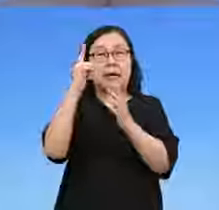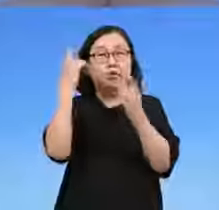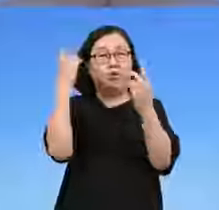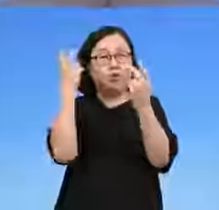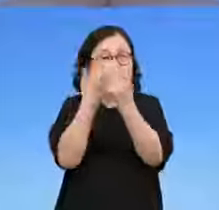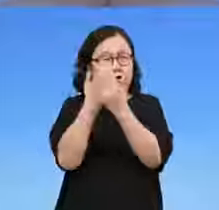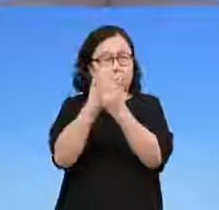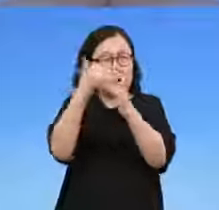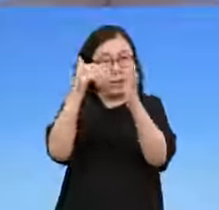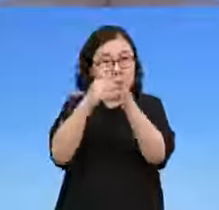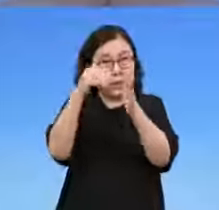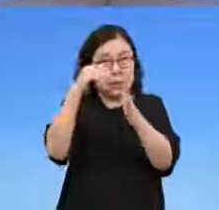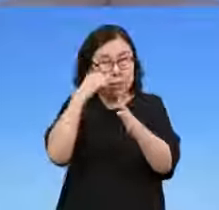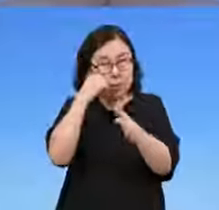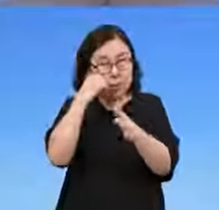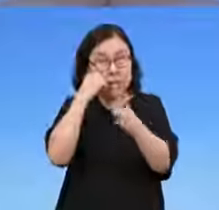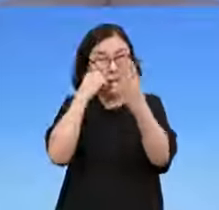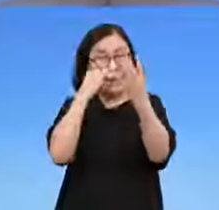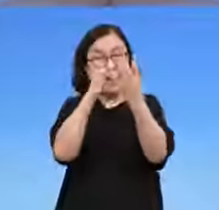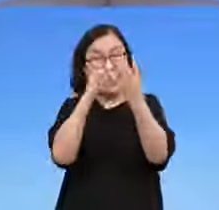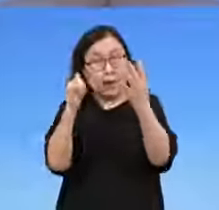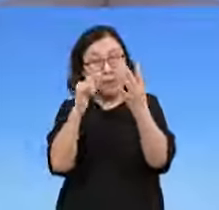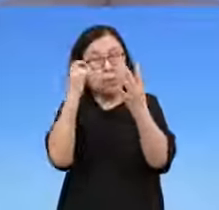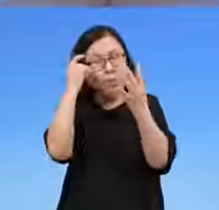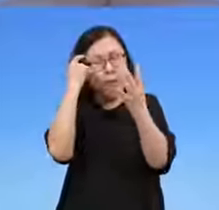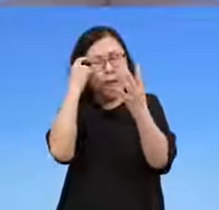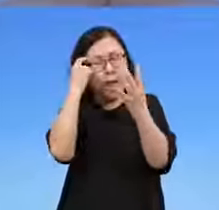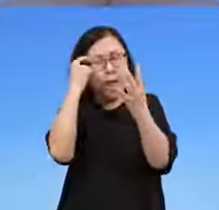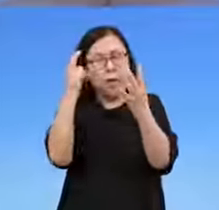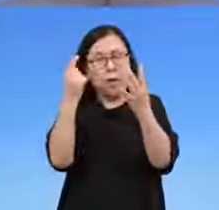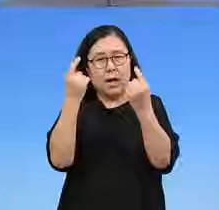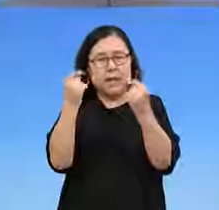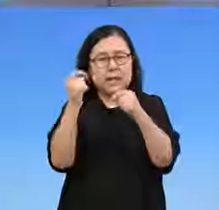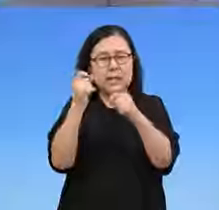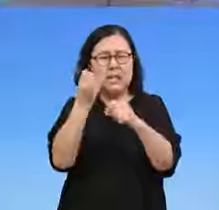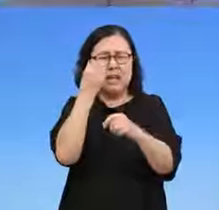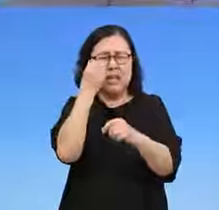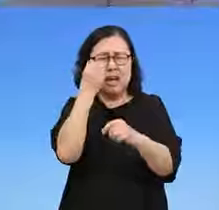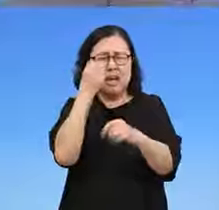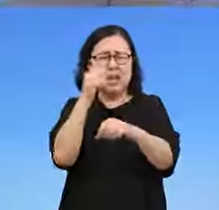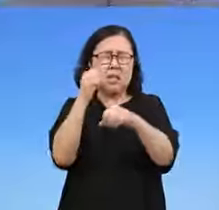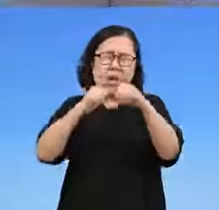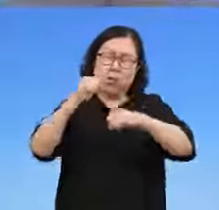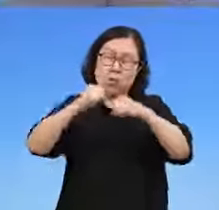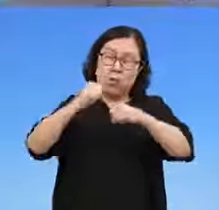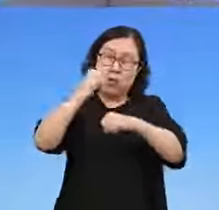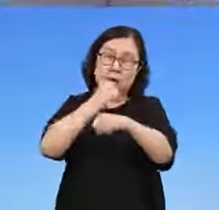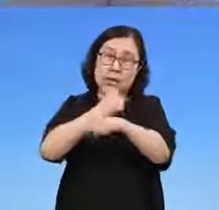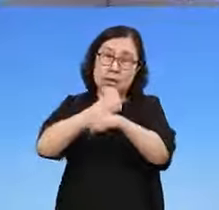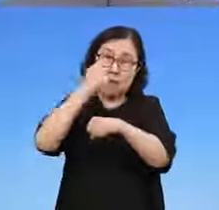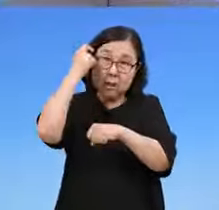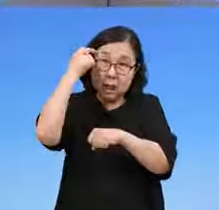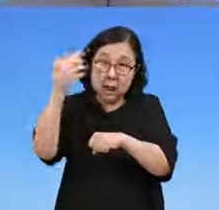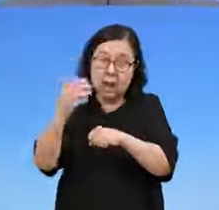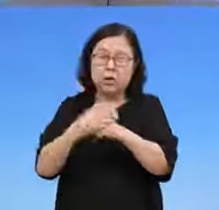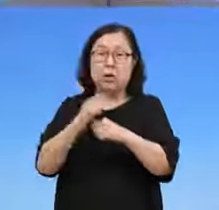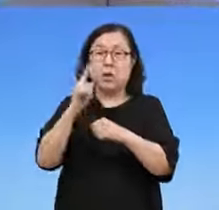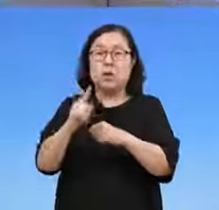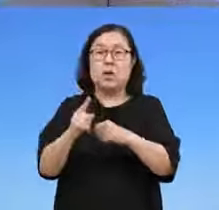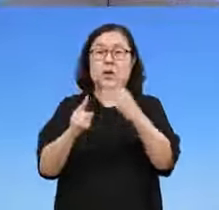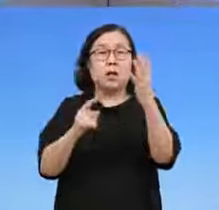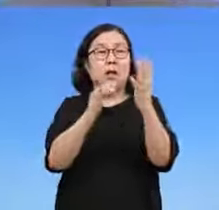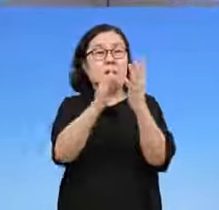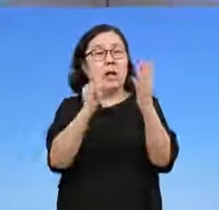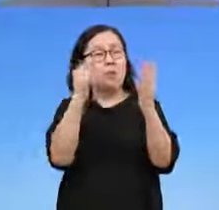가지고 딱 어디다 초점을 두고 싶은가 하면, 왜 그 네 사람은 이런 이상한 행동을 했나, 그리고 왜 예수님은 이런